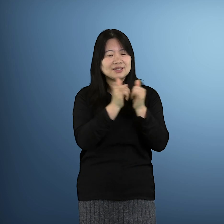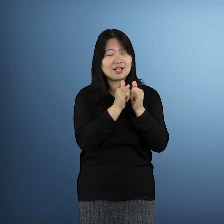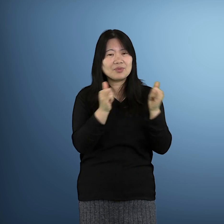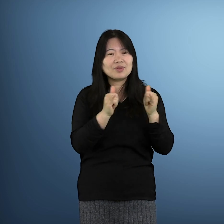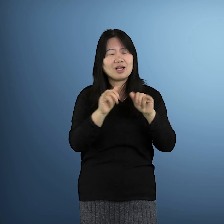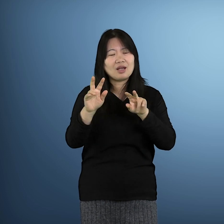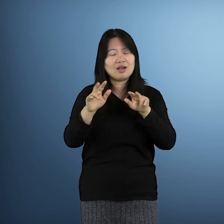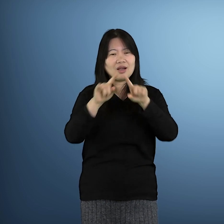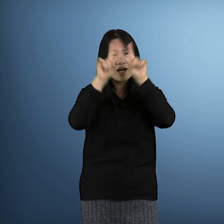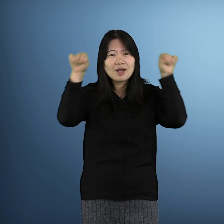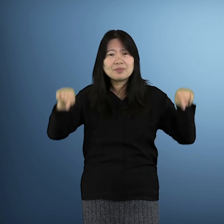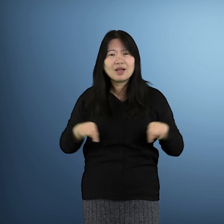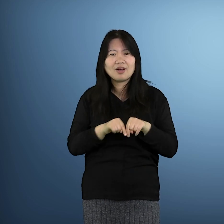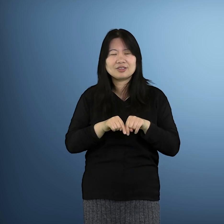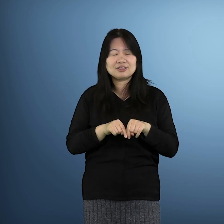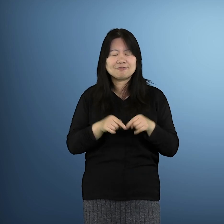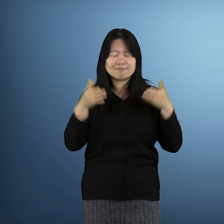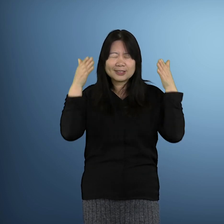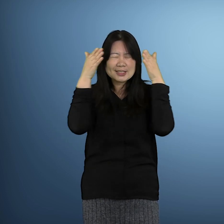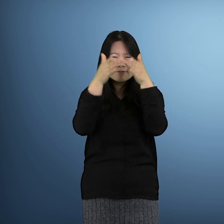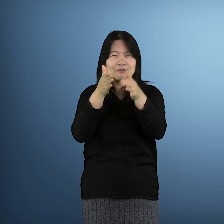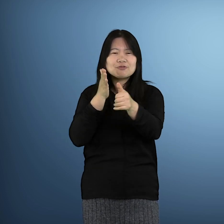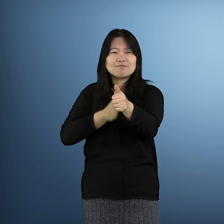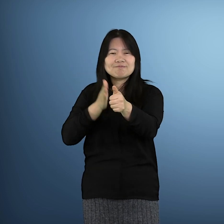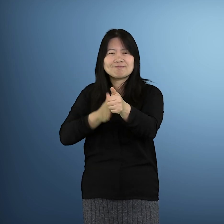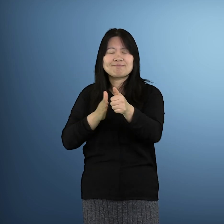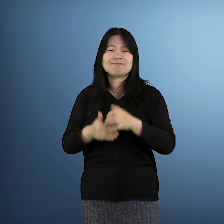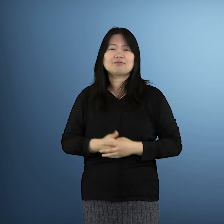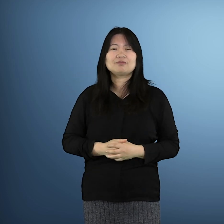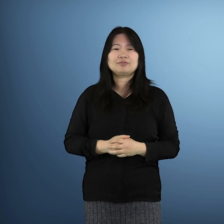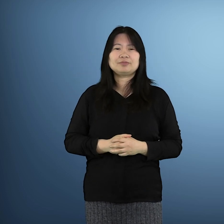성도님들도 화면을 좀 주시해 주시기 바랍니다.